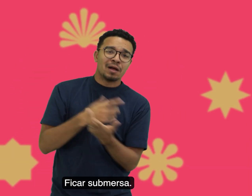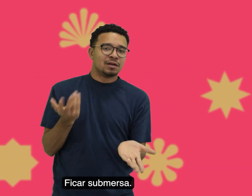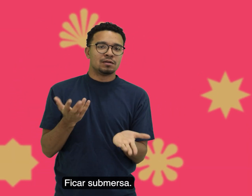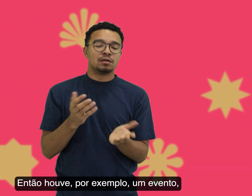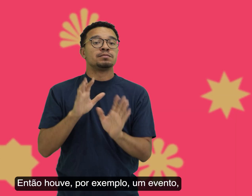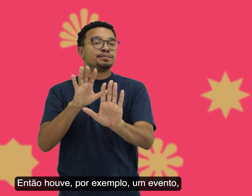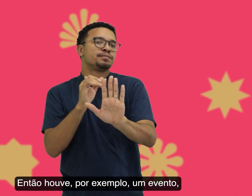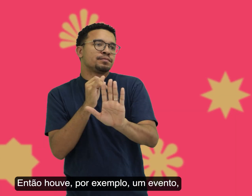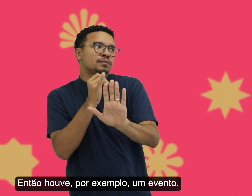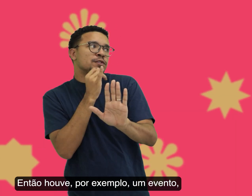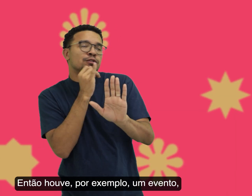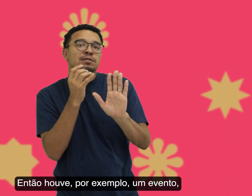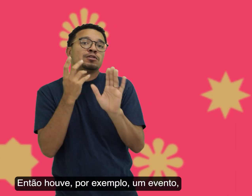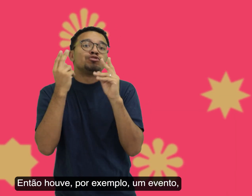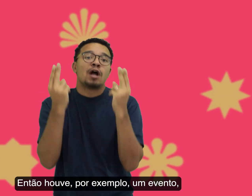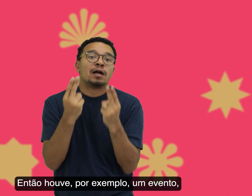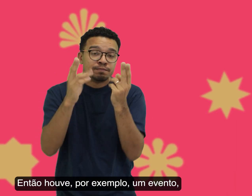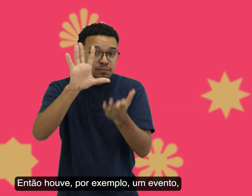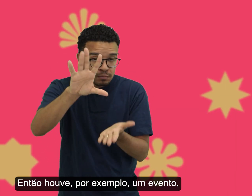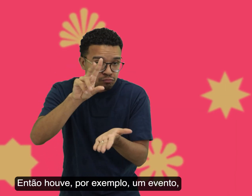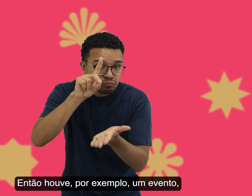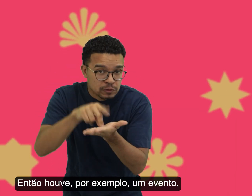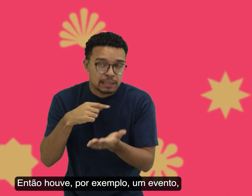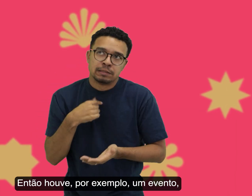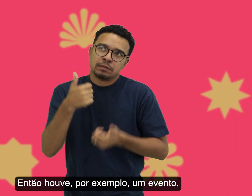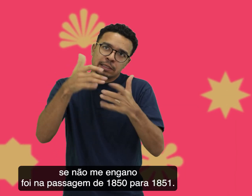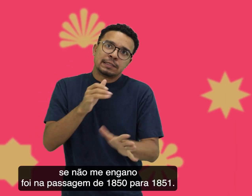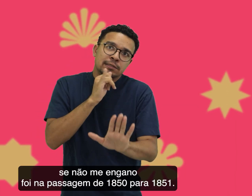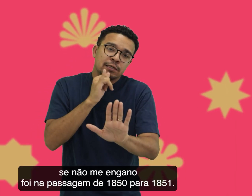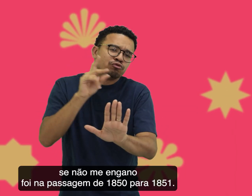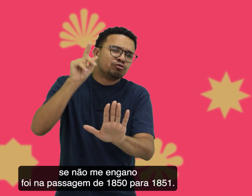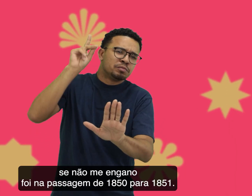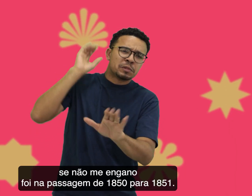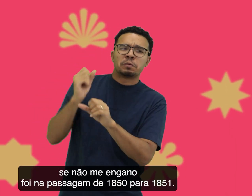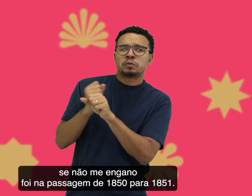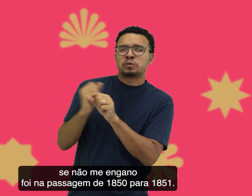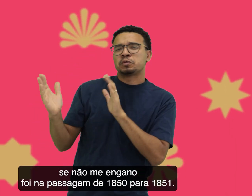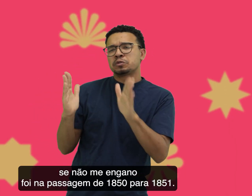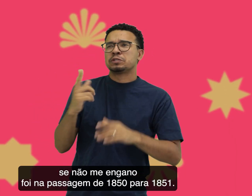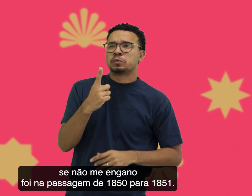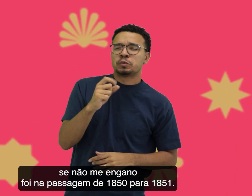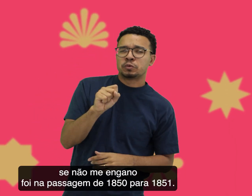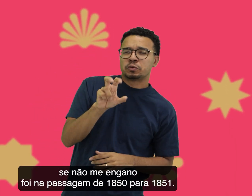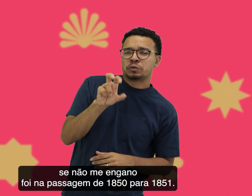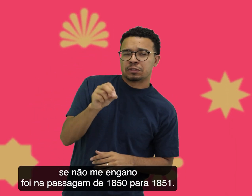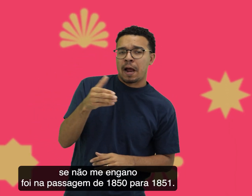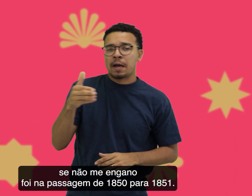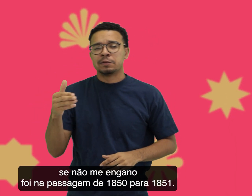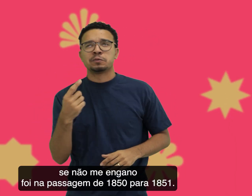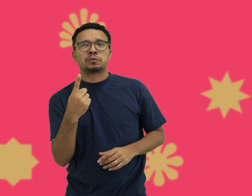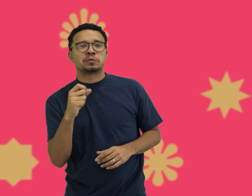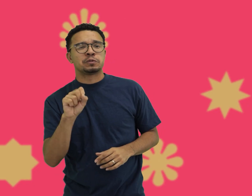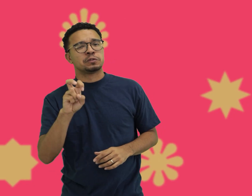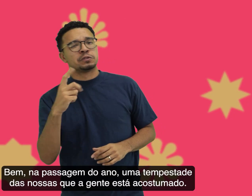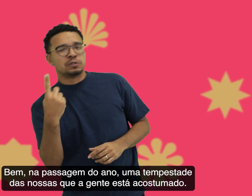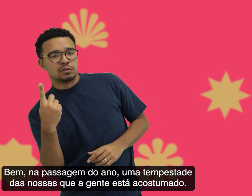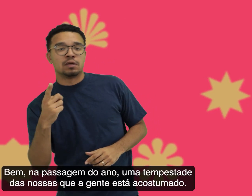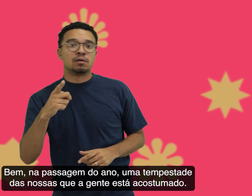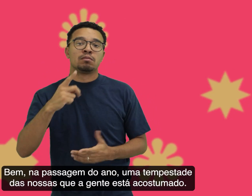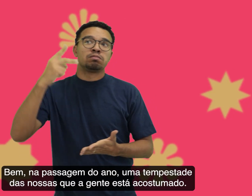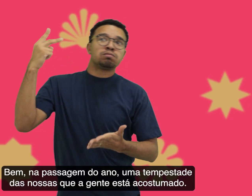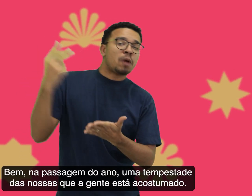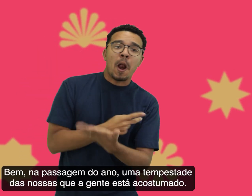suporta? Ficar submersa. Então, houve, por exemplo, um evento, se não me engano, foi na passagem de 1850 para